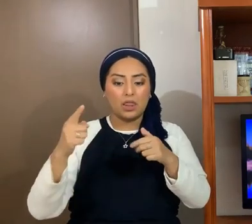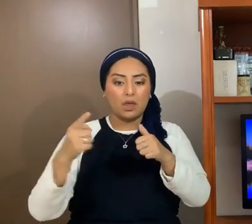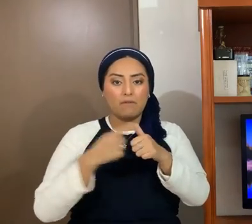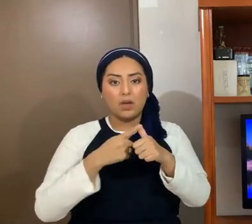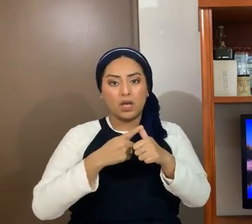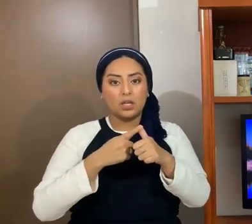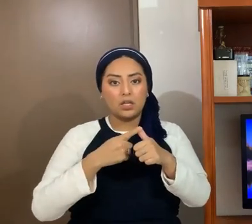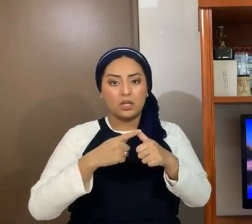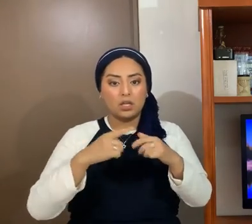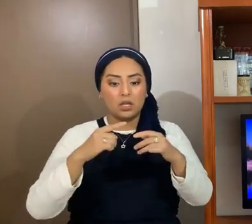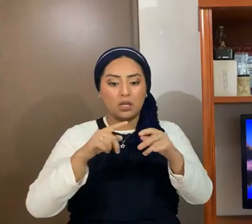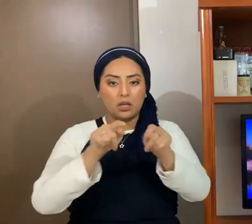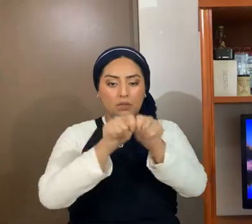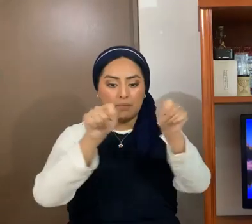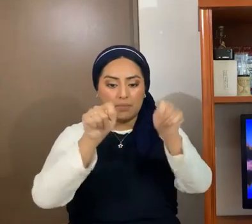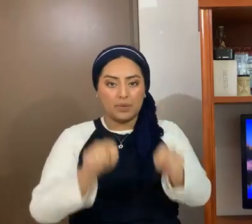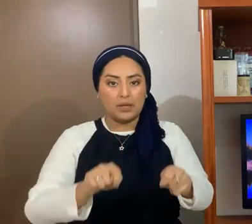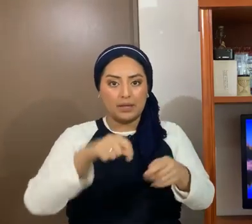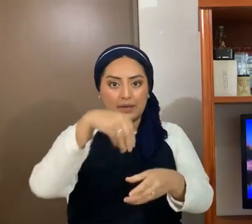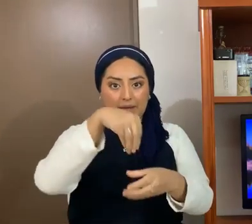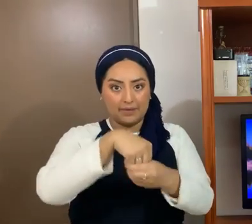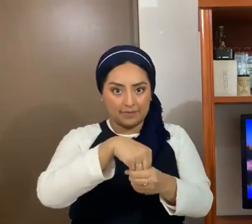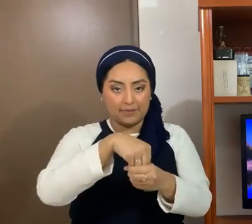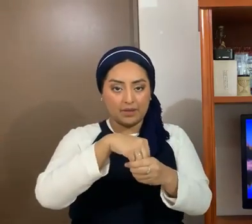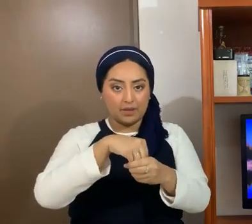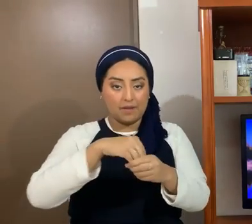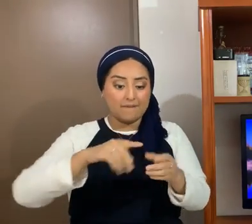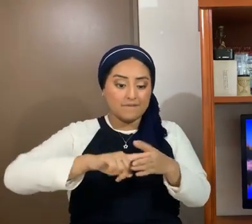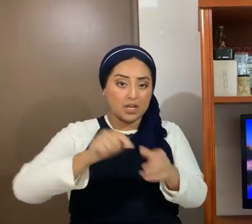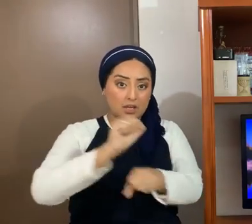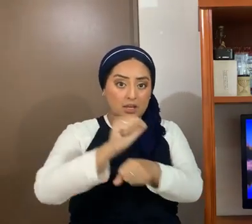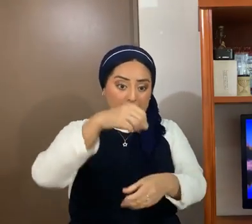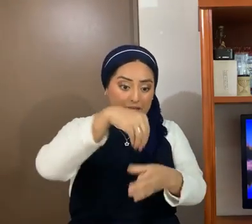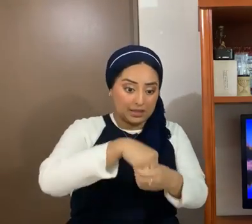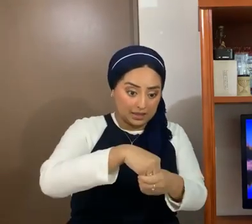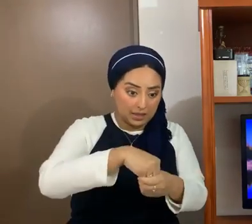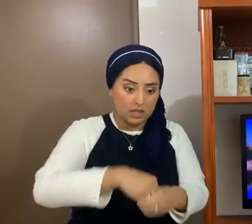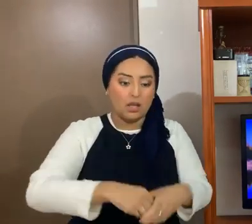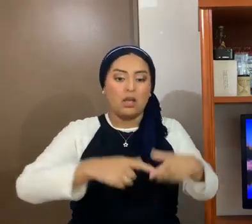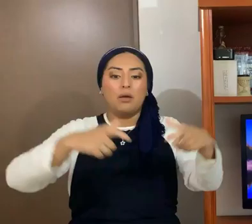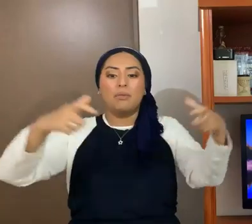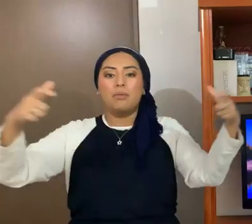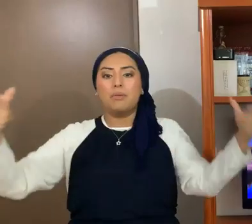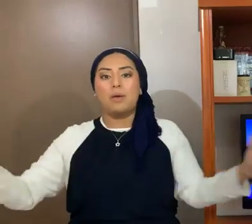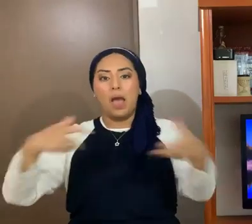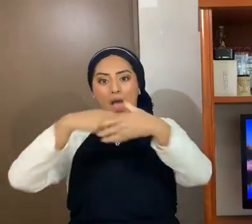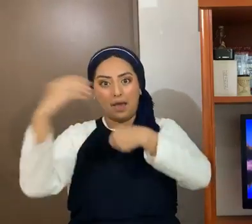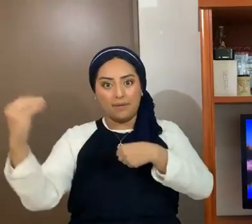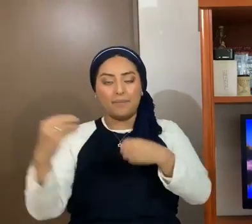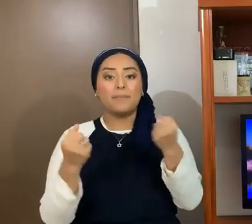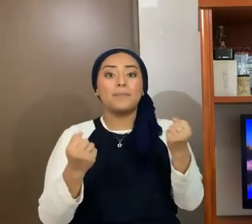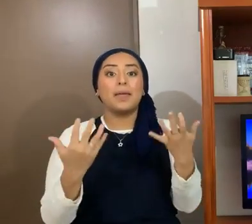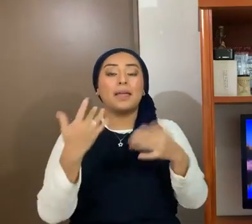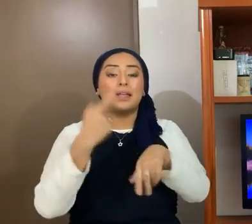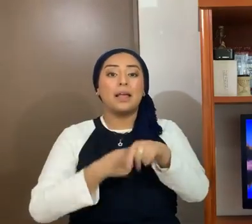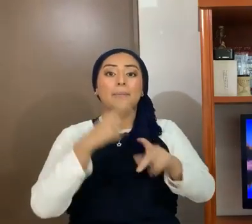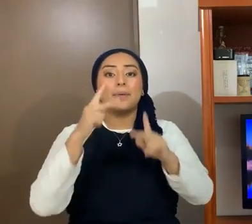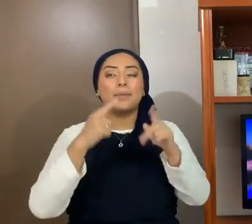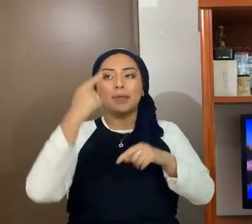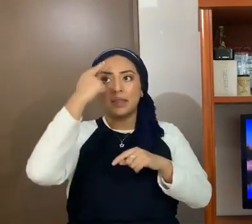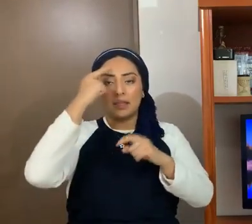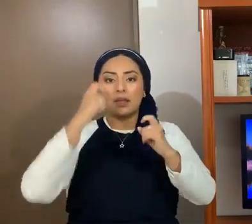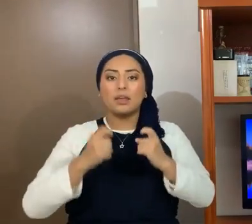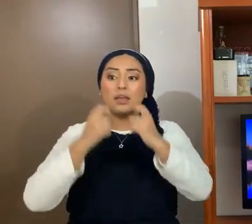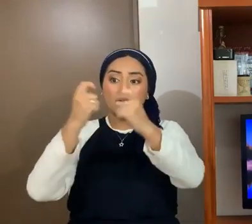desde la tienda donde iba a estar el arca. Eso fue lo primero, del interior al exterior. Muchas veces las personas piensan que